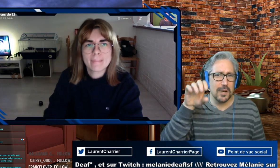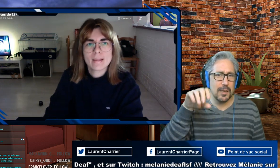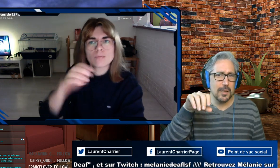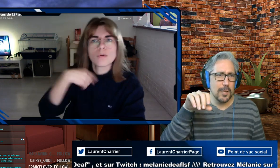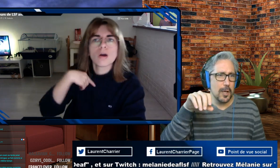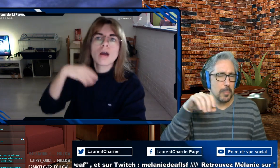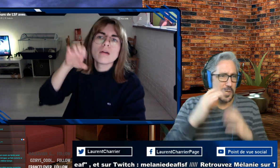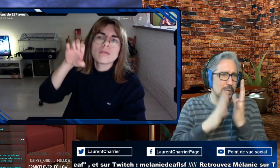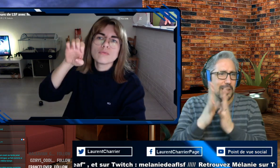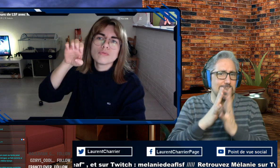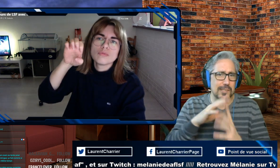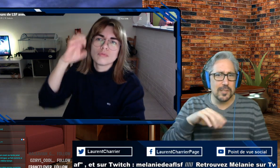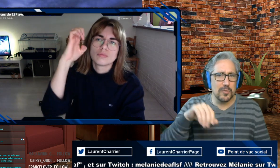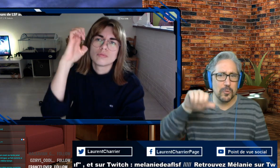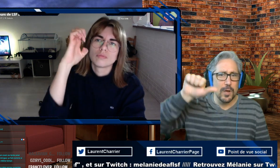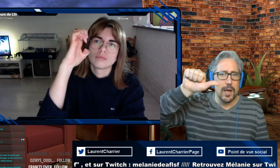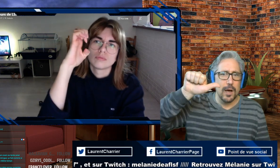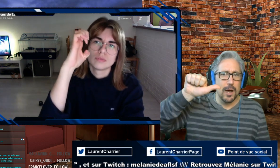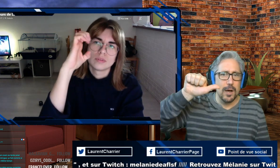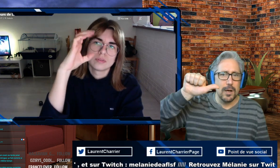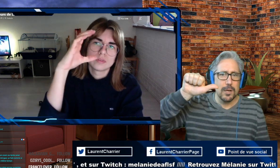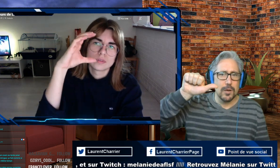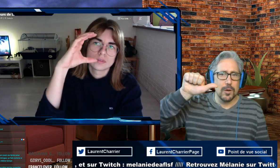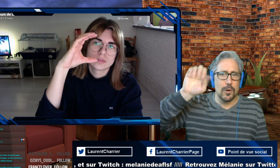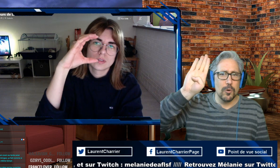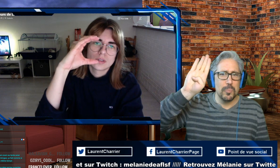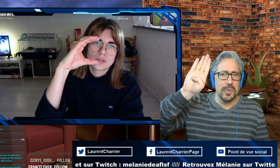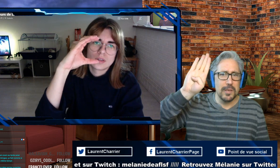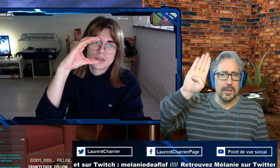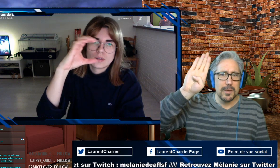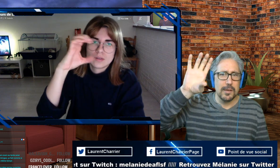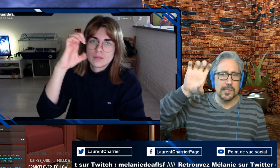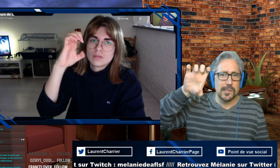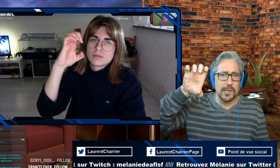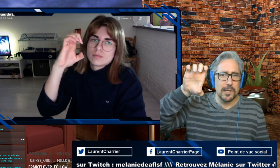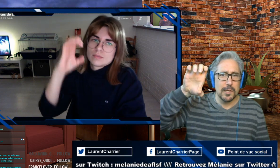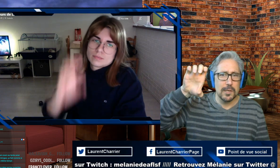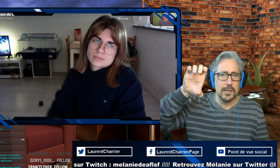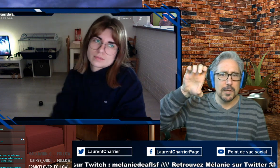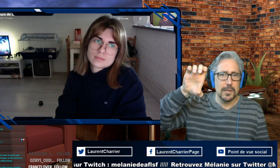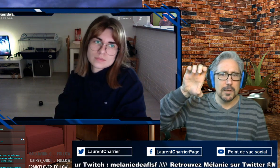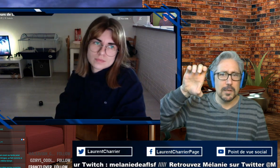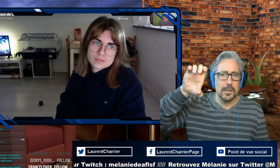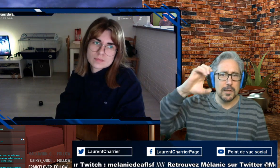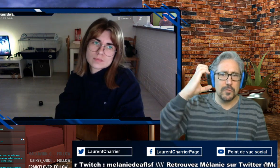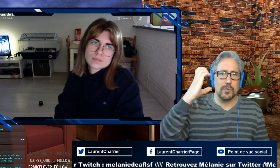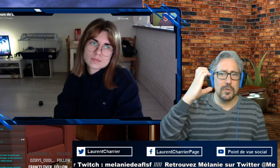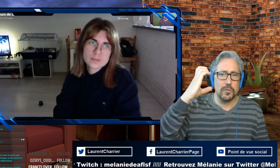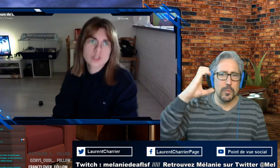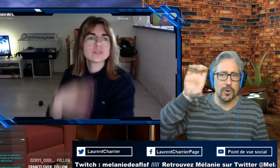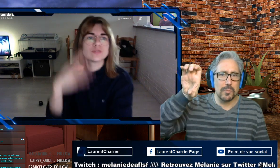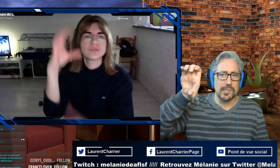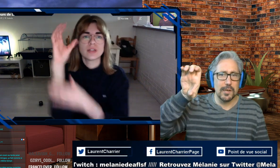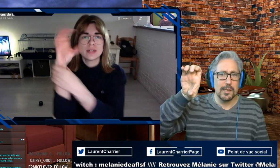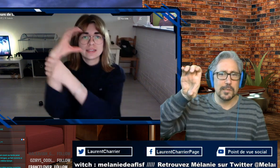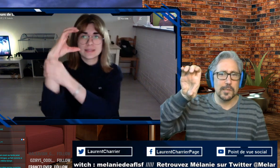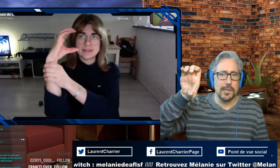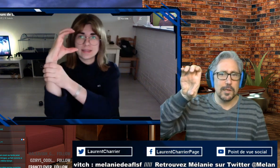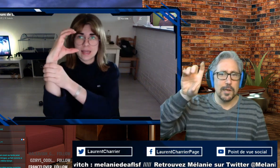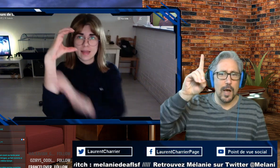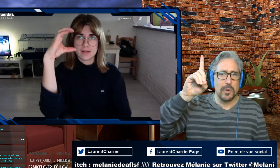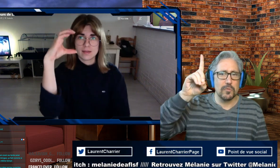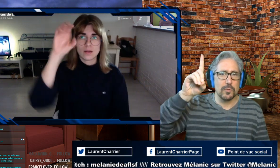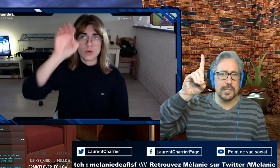comme ça. Ouais. Parce qu'il y en a qui signent, ils font A, B, C. Ils font vraiment comme ça.